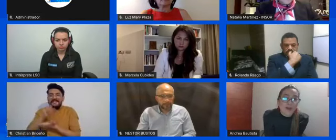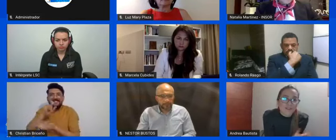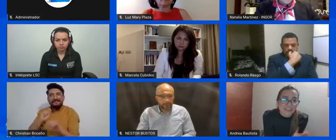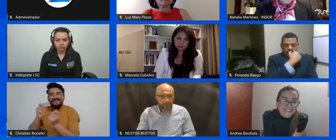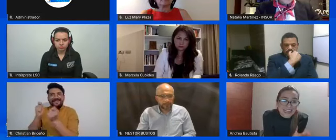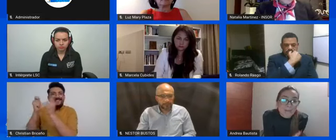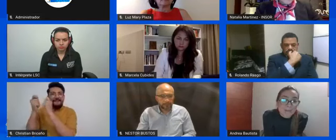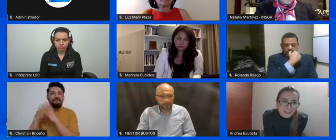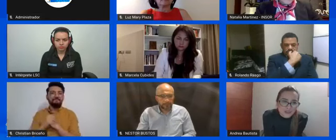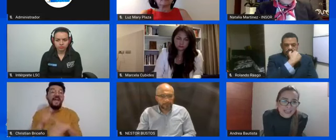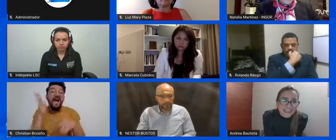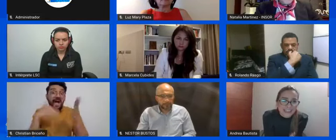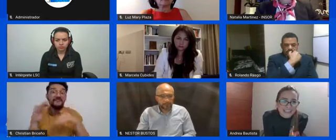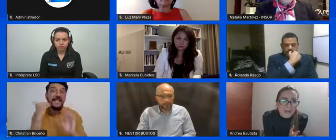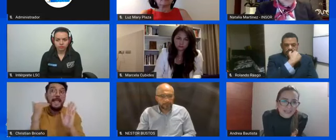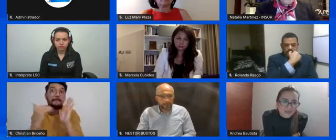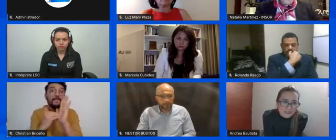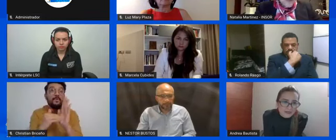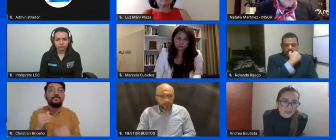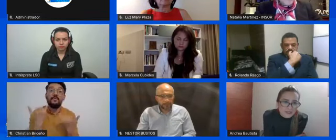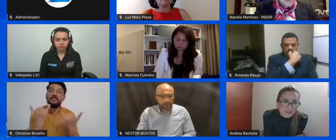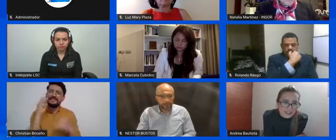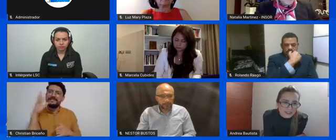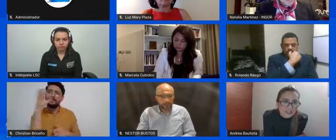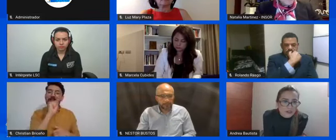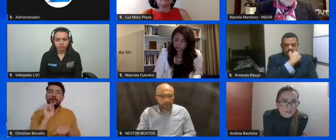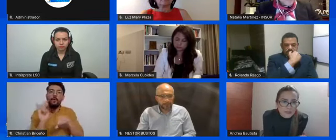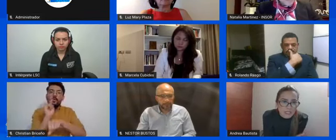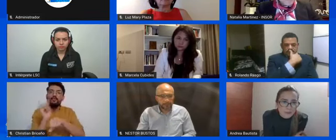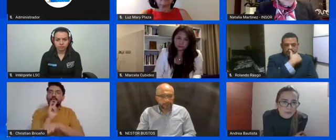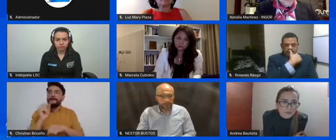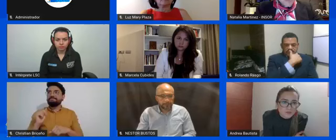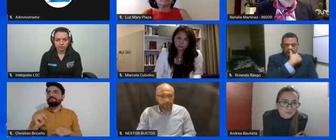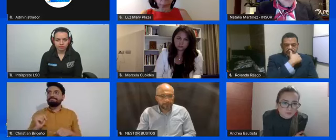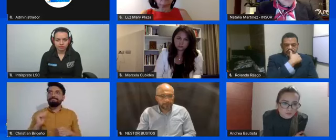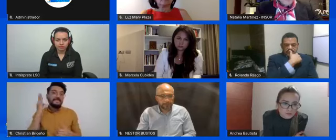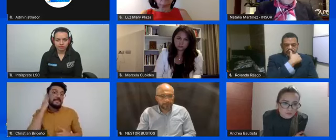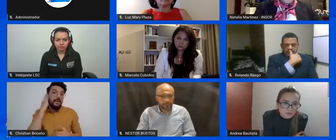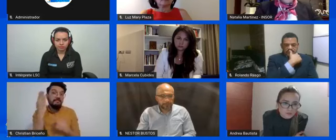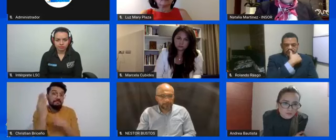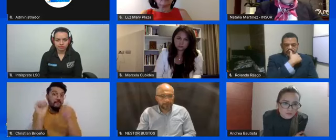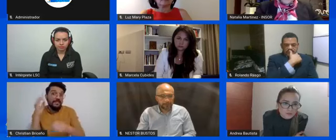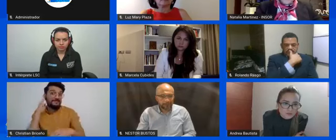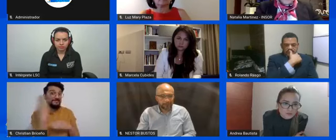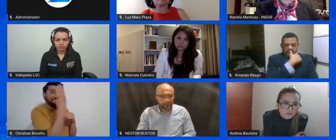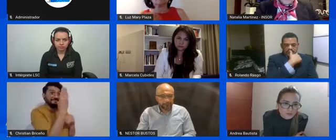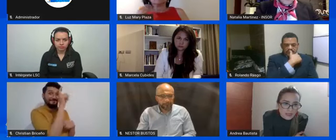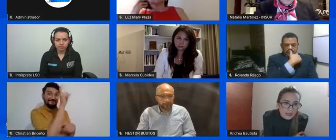pero como la sociedad está cambiando, hay que ir cambiando al ritmo de la sociedad. Entonces, por ejemplo,